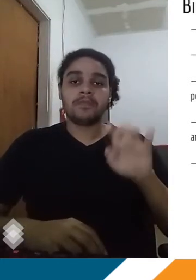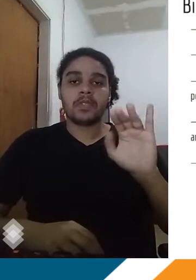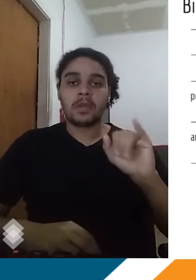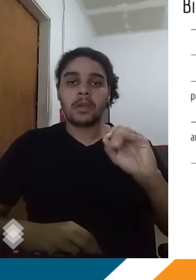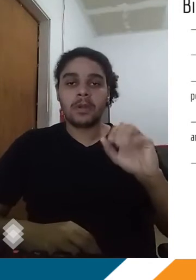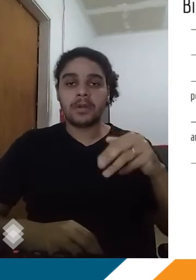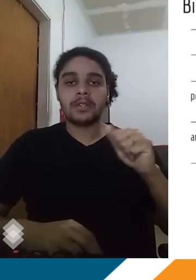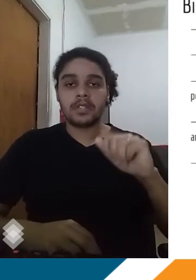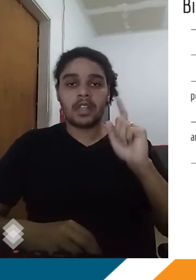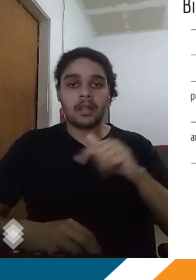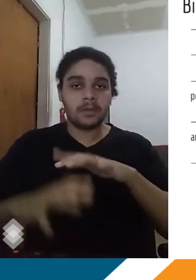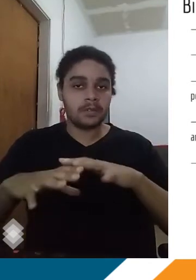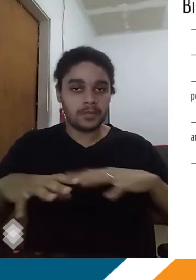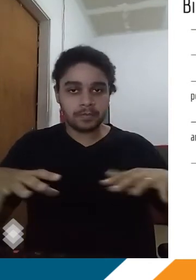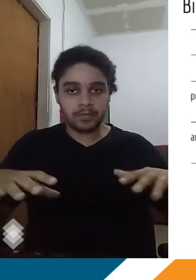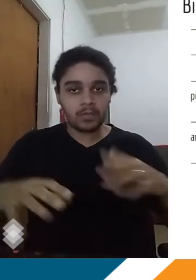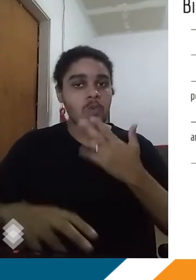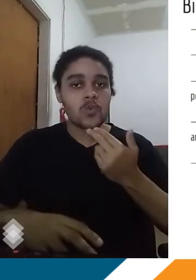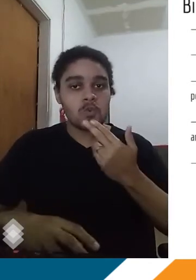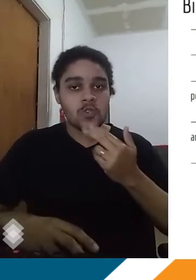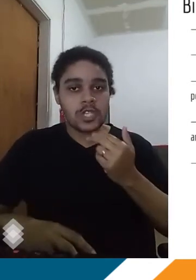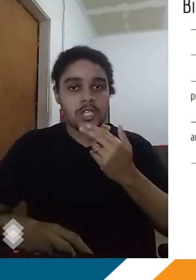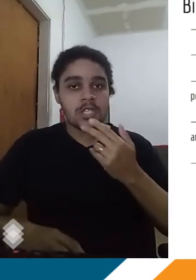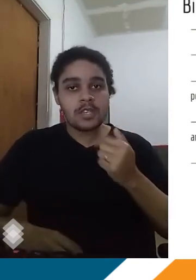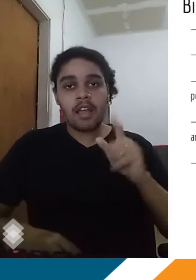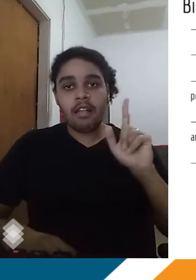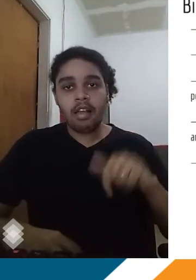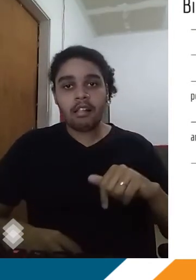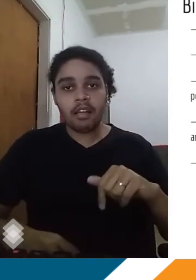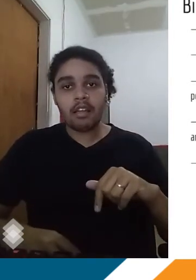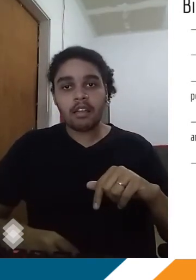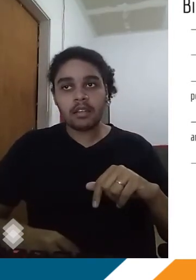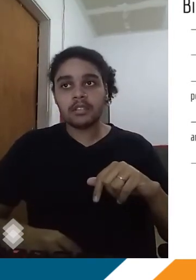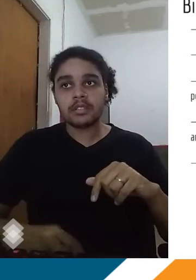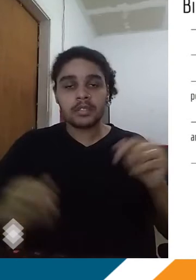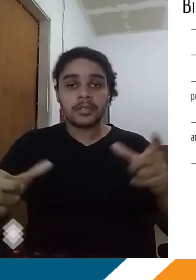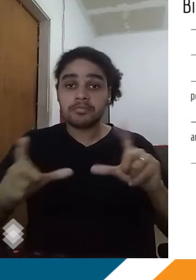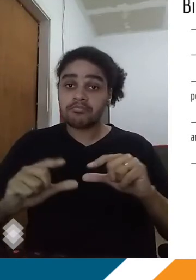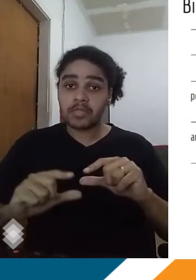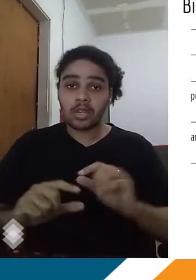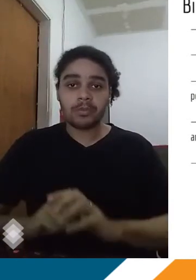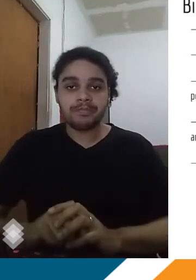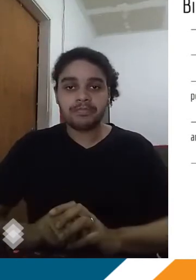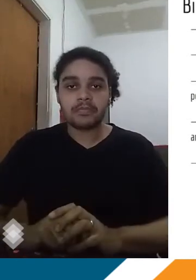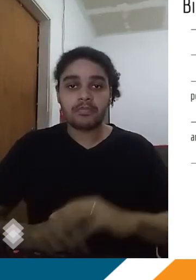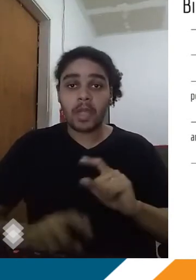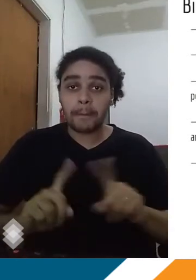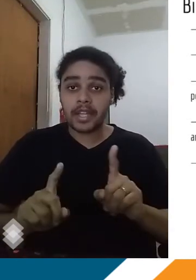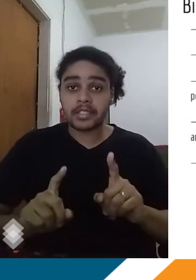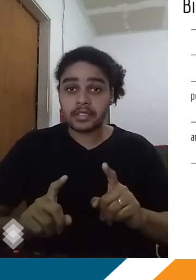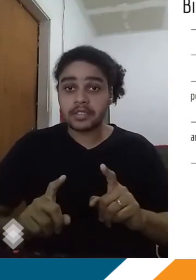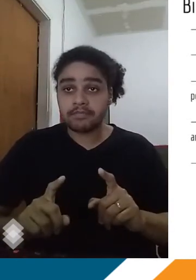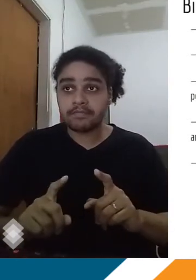bioma. Portanto, são solos onde a lavagem de nutrientes ela se dá em menor proporção. Porém, é